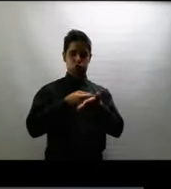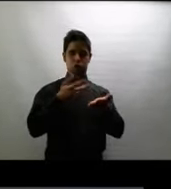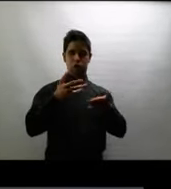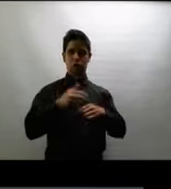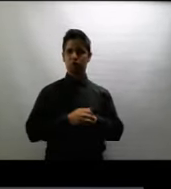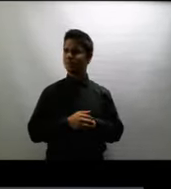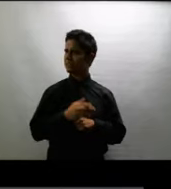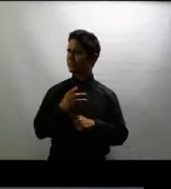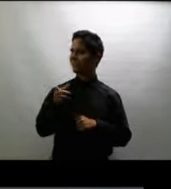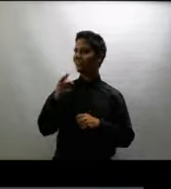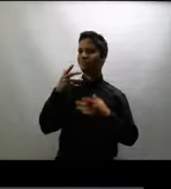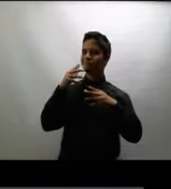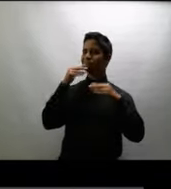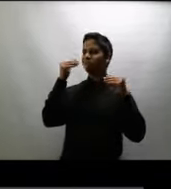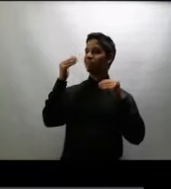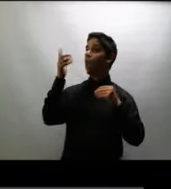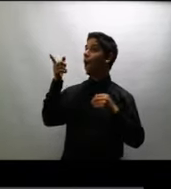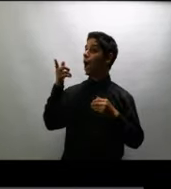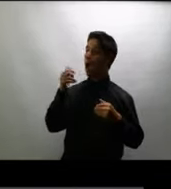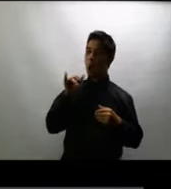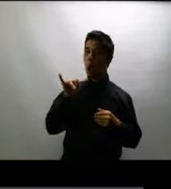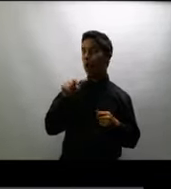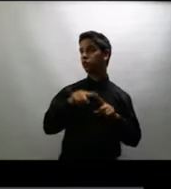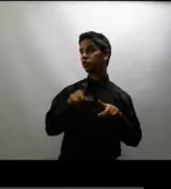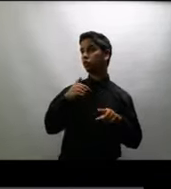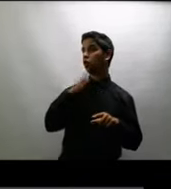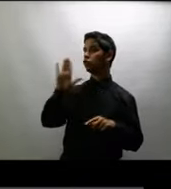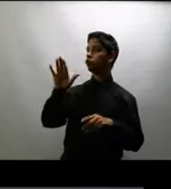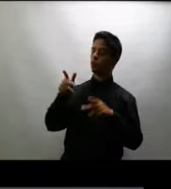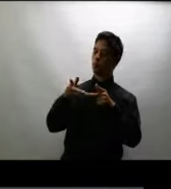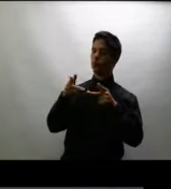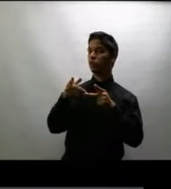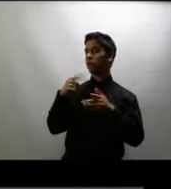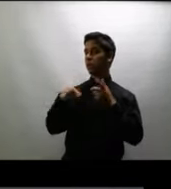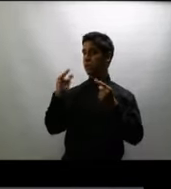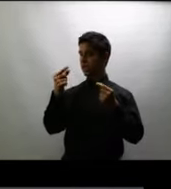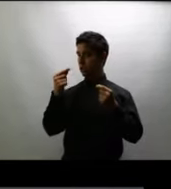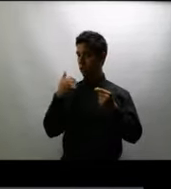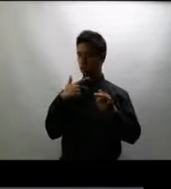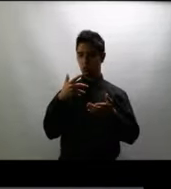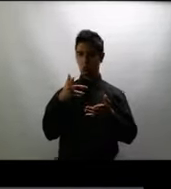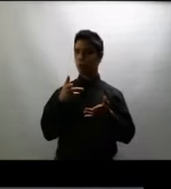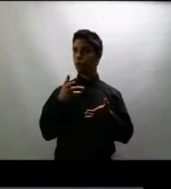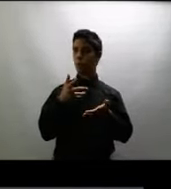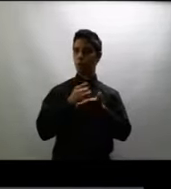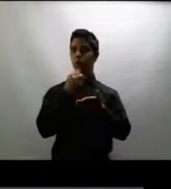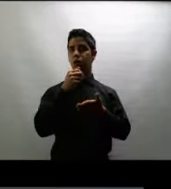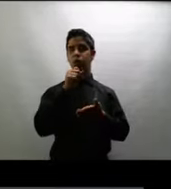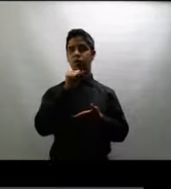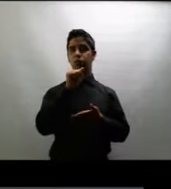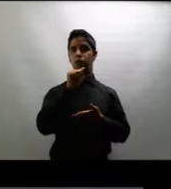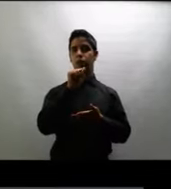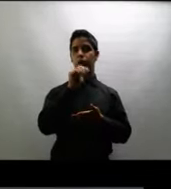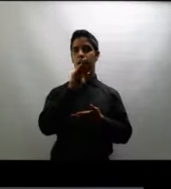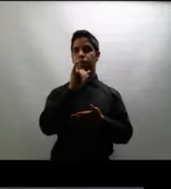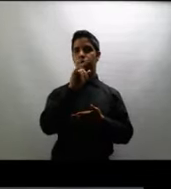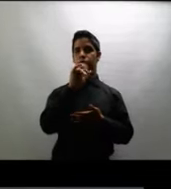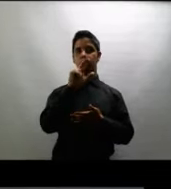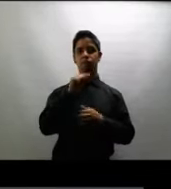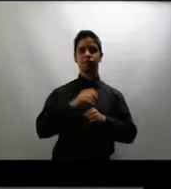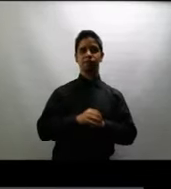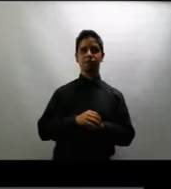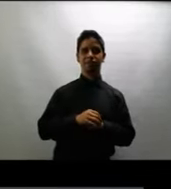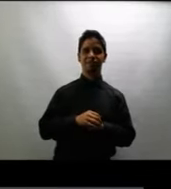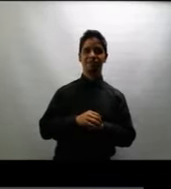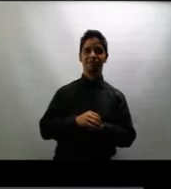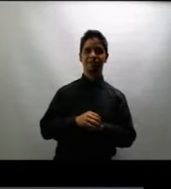el profesor, sonriendo, le dice: ah, bueno, yo en su lugar, fíjese, hubiera agarrado la sabiduría, ¿no le parece? Y yo en su lugar